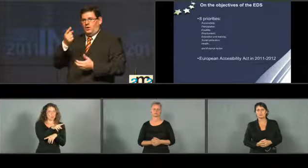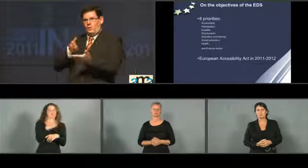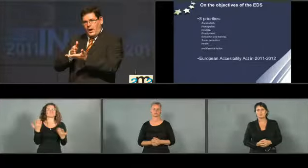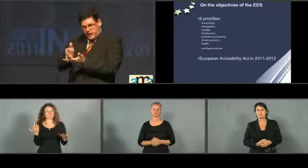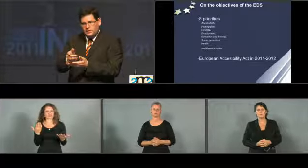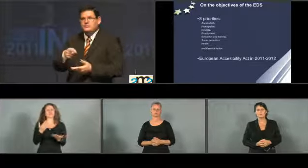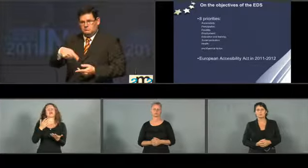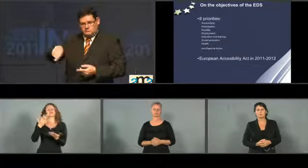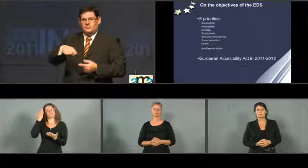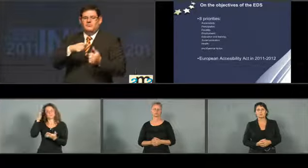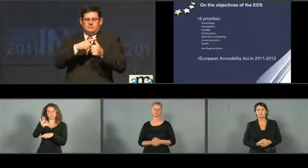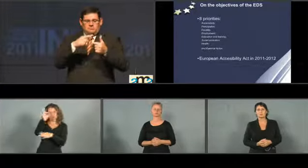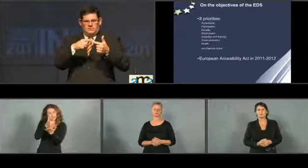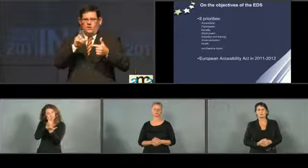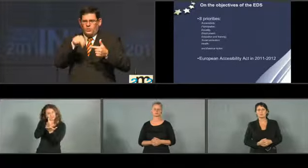entre en contradiction.